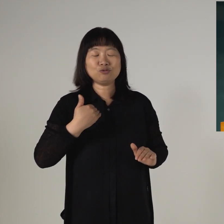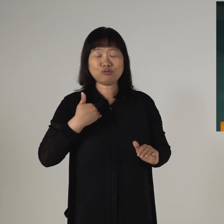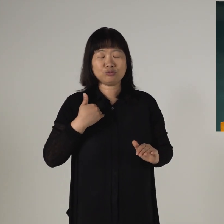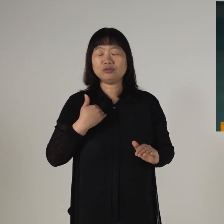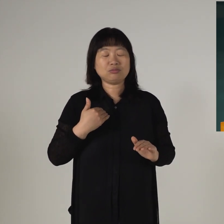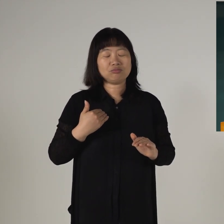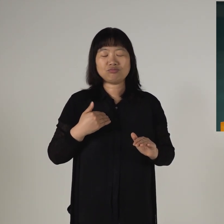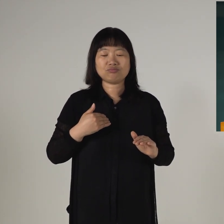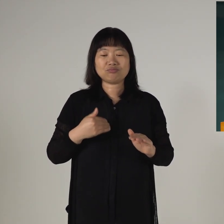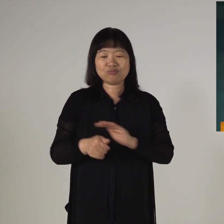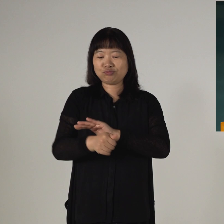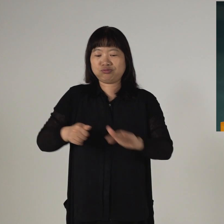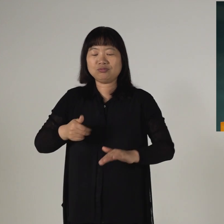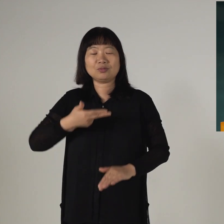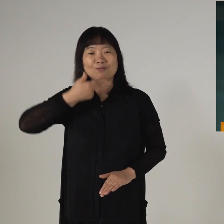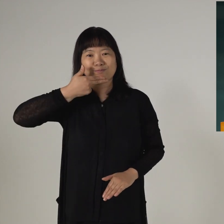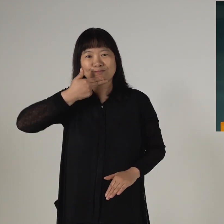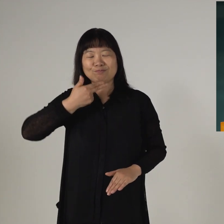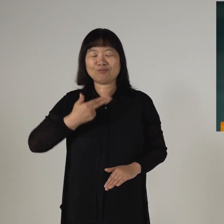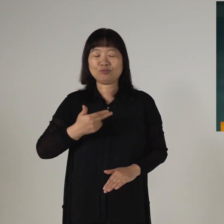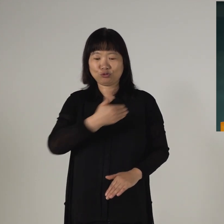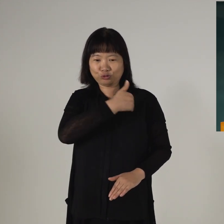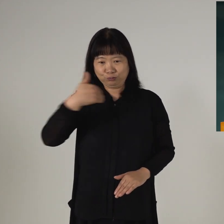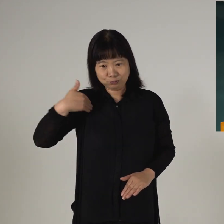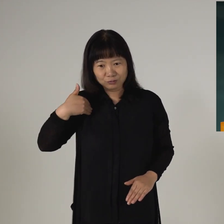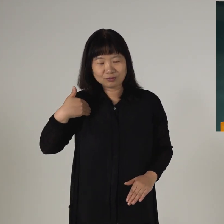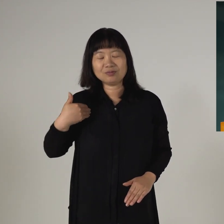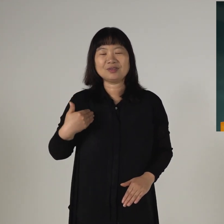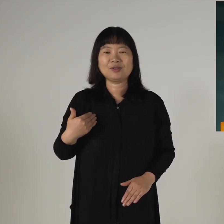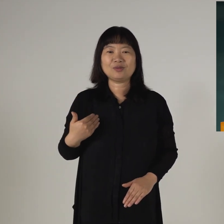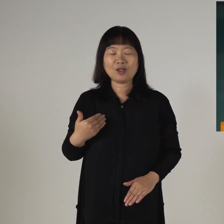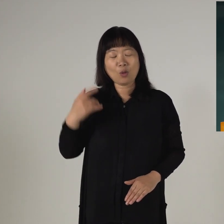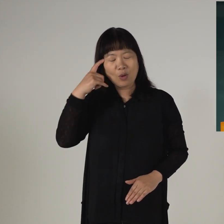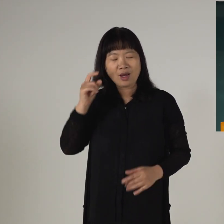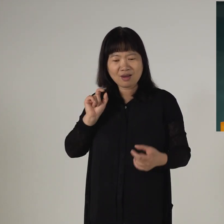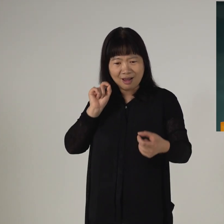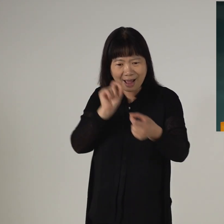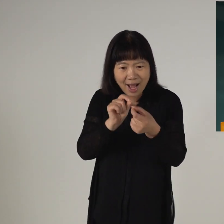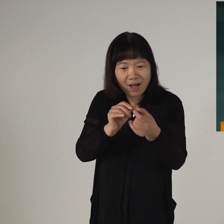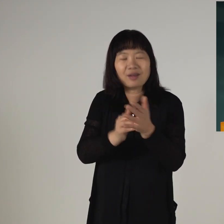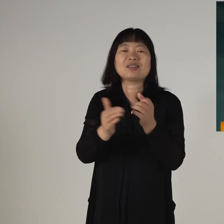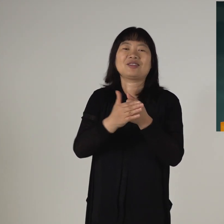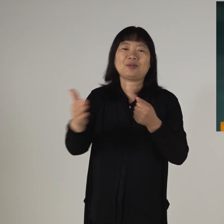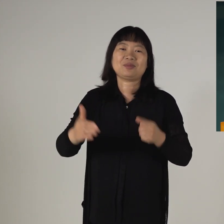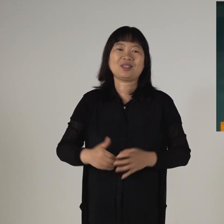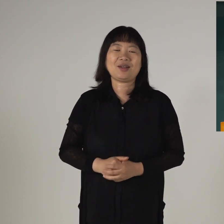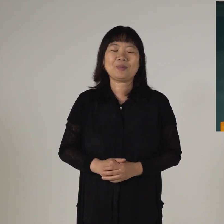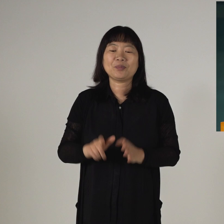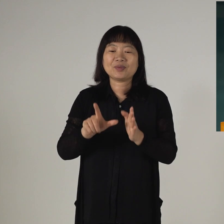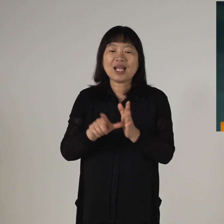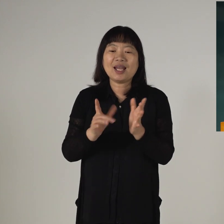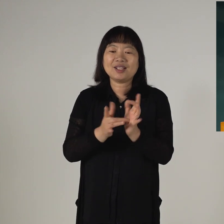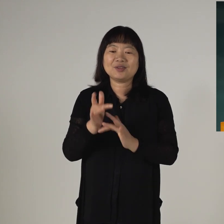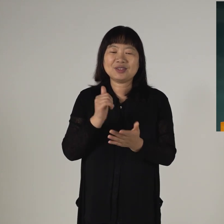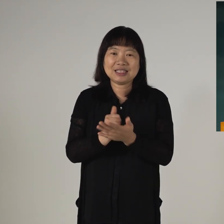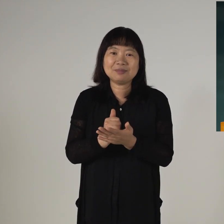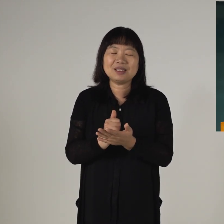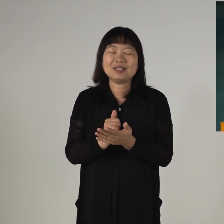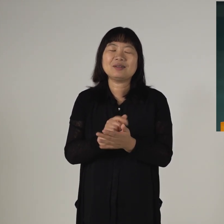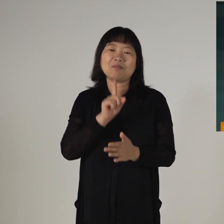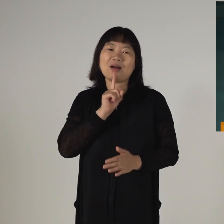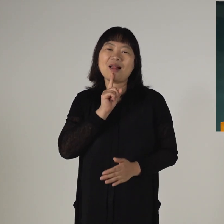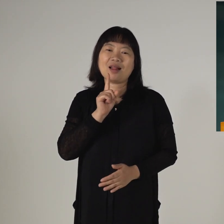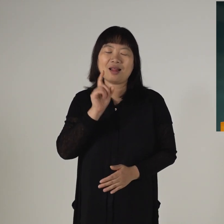일사불태입니다. 물러서는 것은 없습니다. 이제 거의 다 왔는데, 그러자 예수님께서 이런 대화를